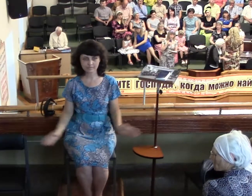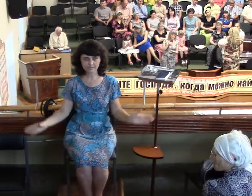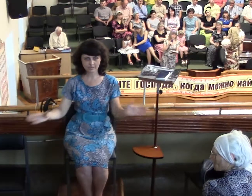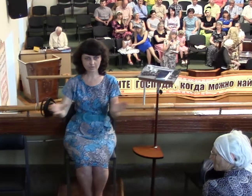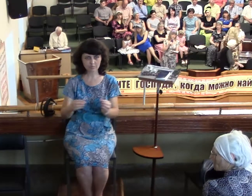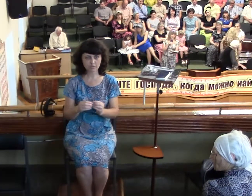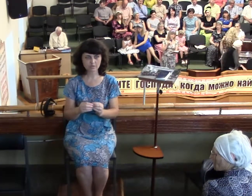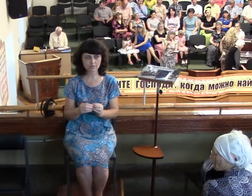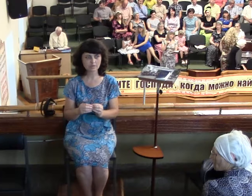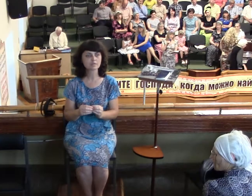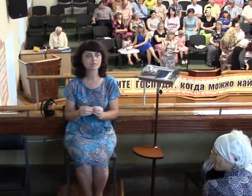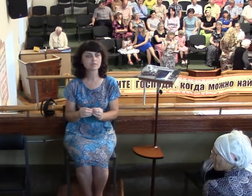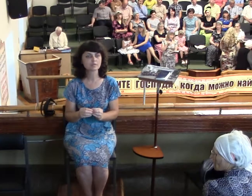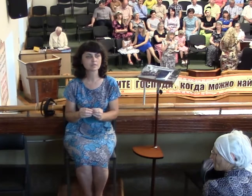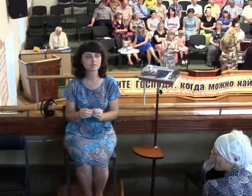Сборника номер